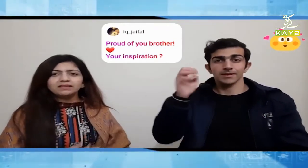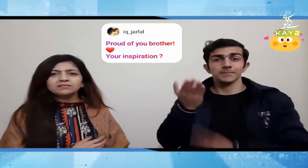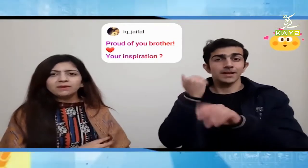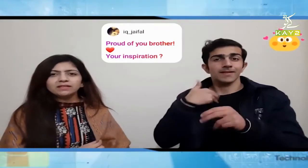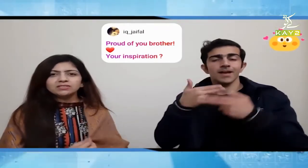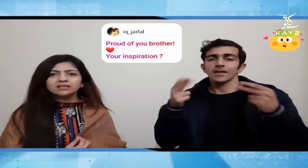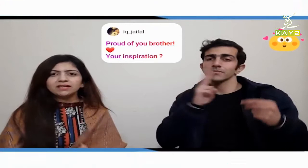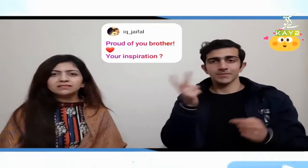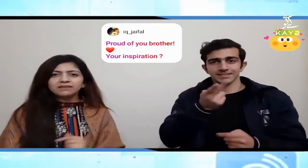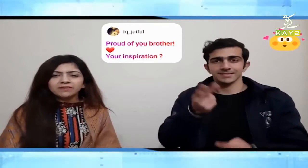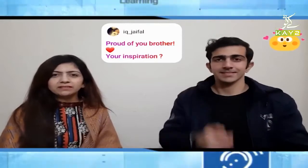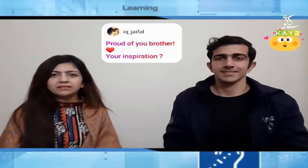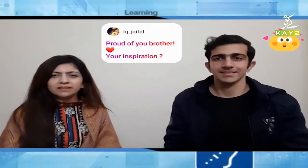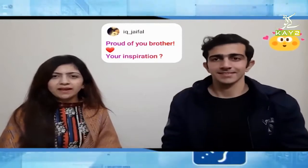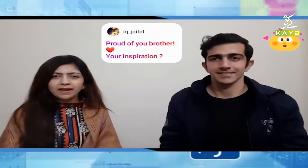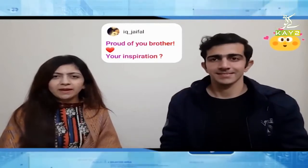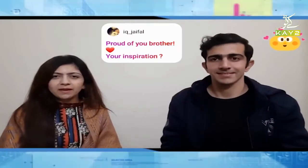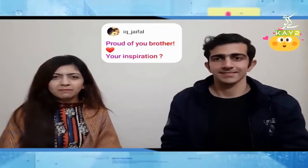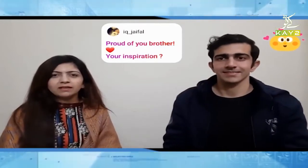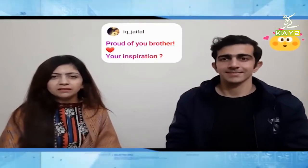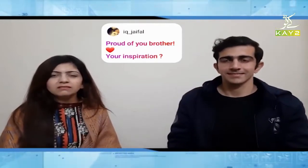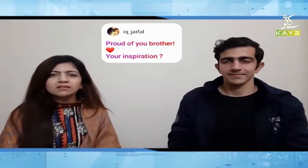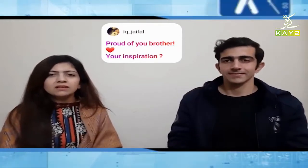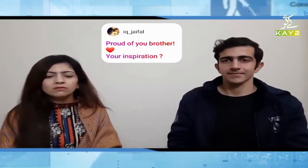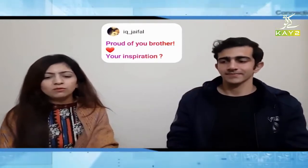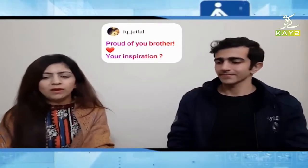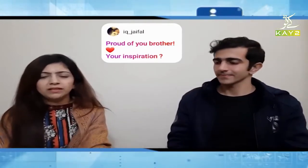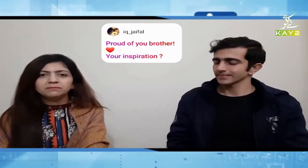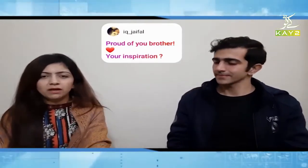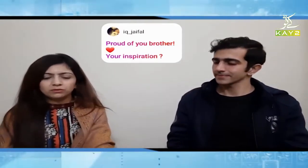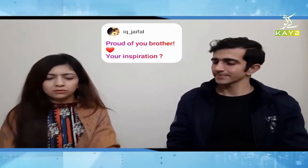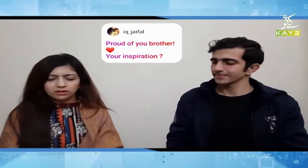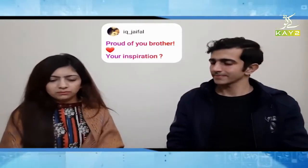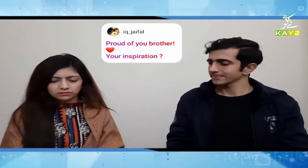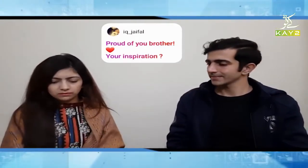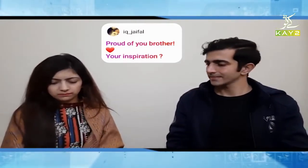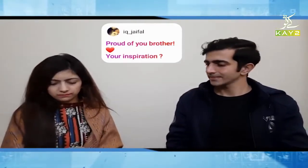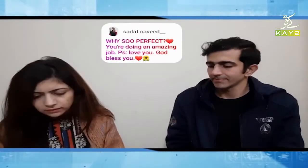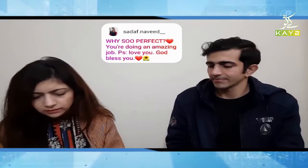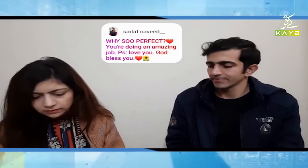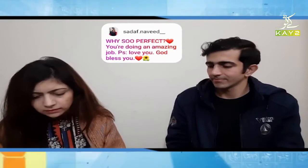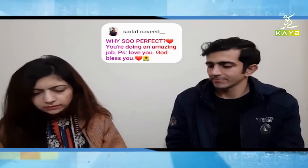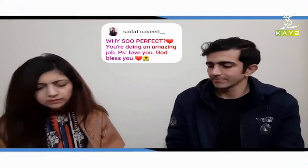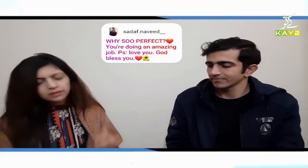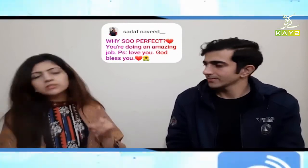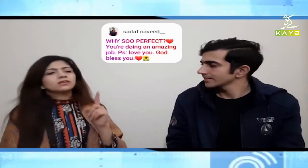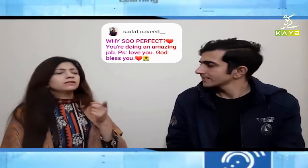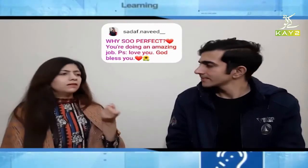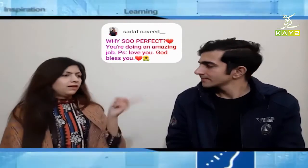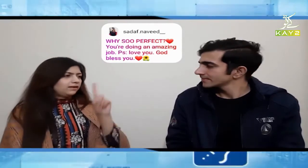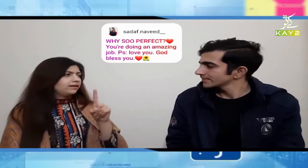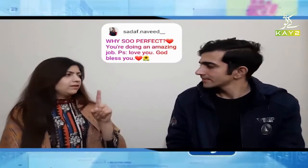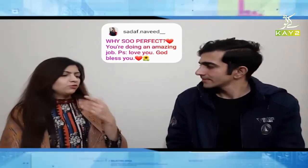कि मेरी इंस्पायरेशन एक डेफ एक्टर है अमेरिकन, वो है डिमार्को नाम है उसका।